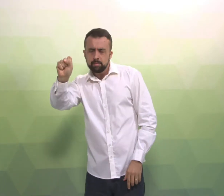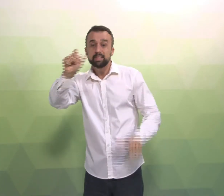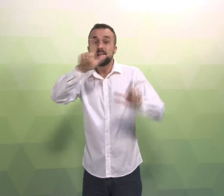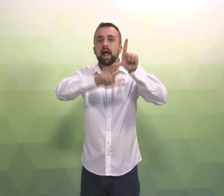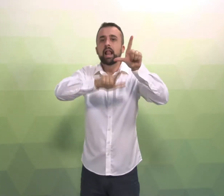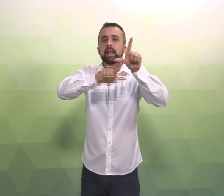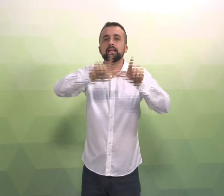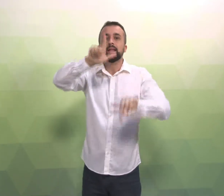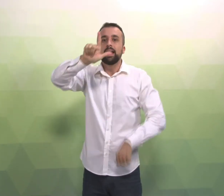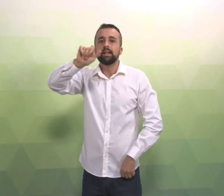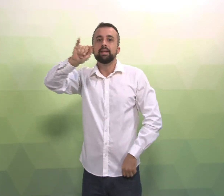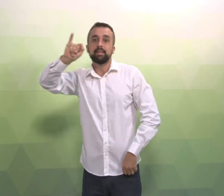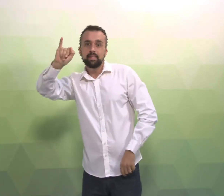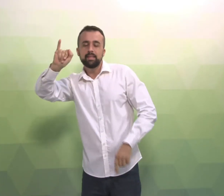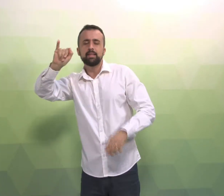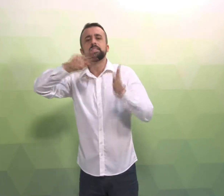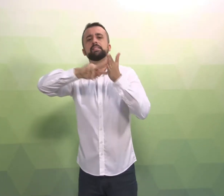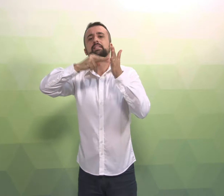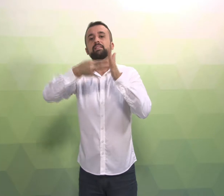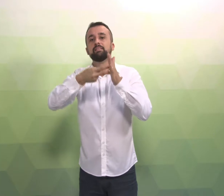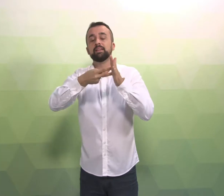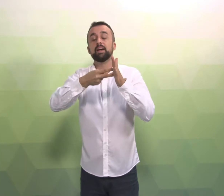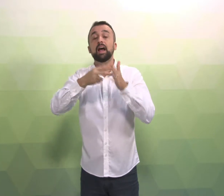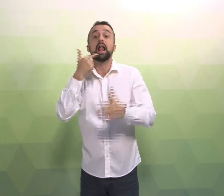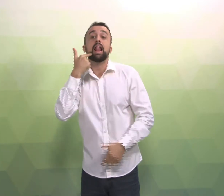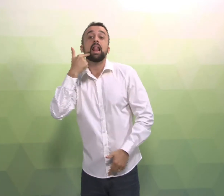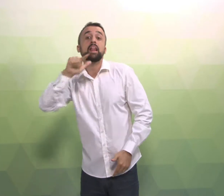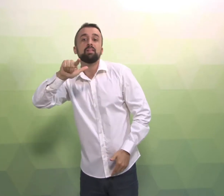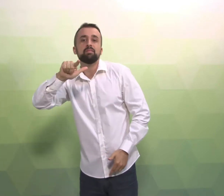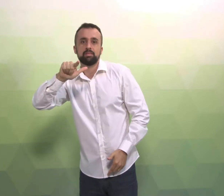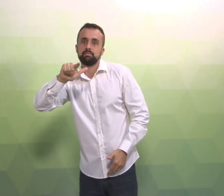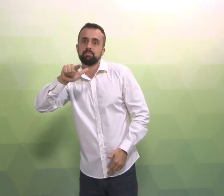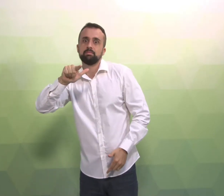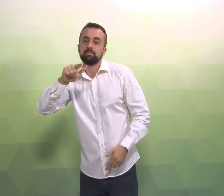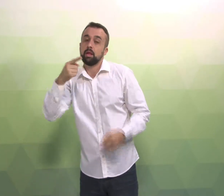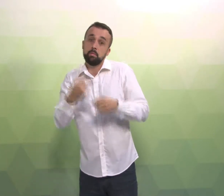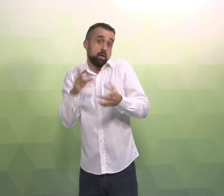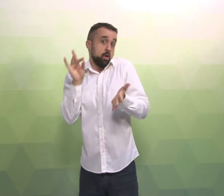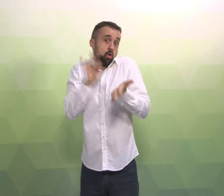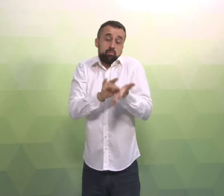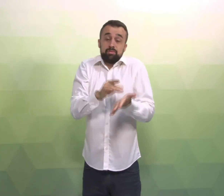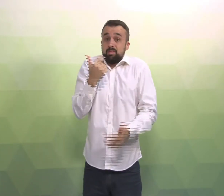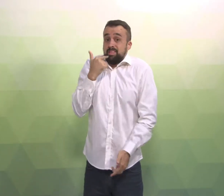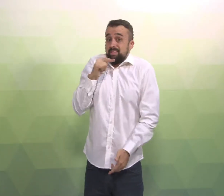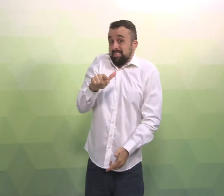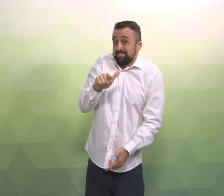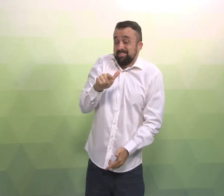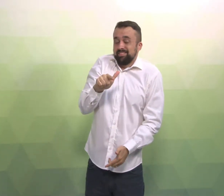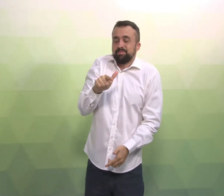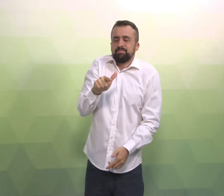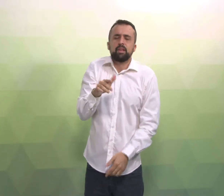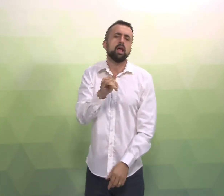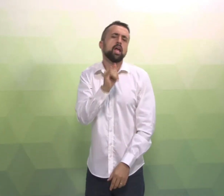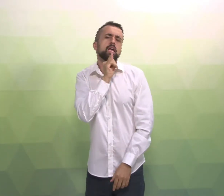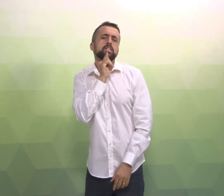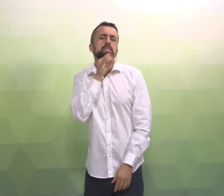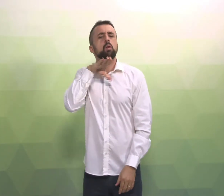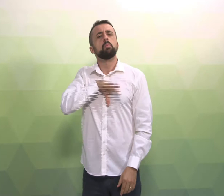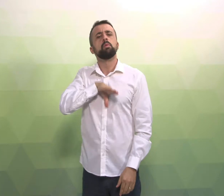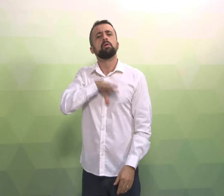nome Libras, as letras L e I equivalem à língua, porque ela de fato é uma língua.